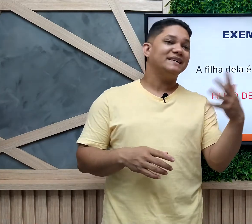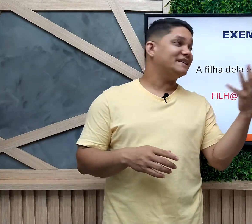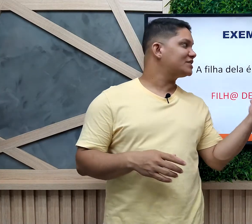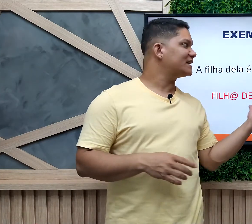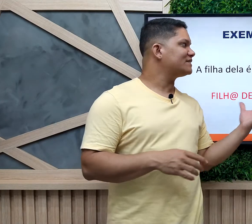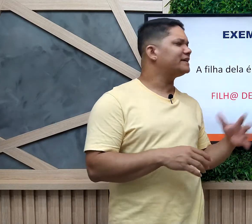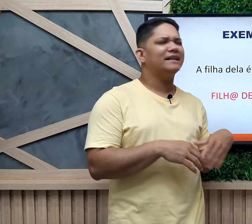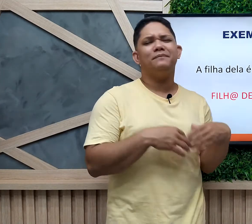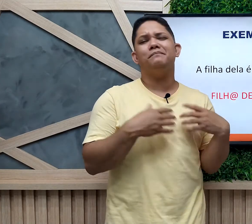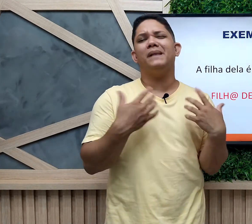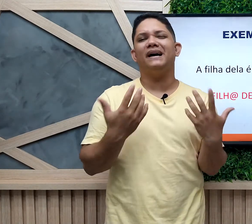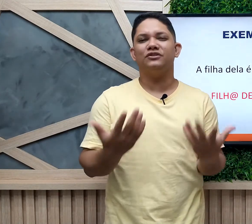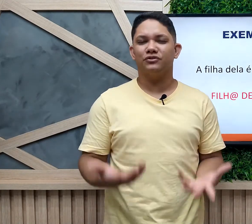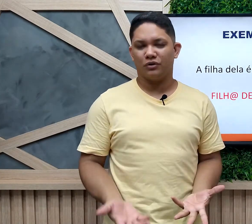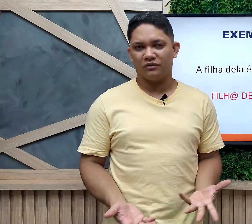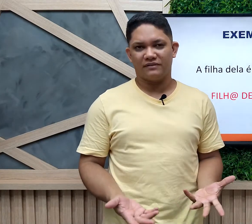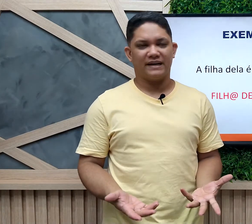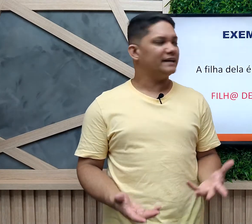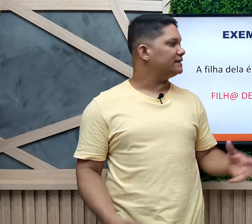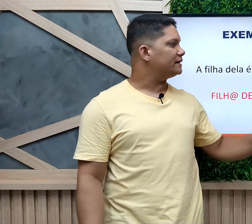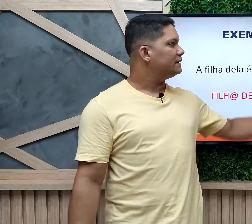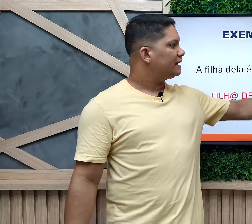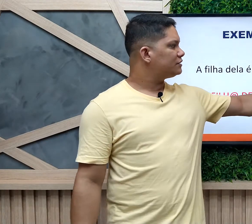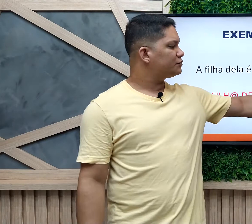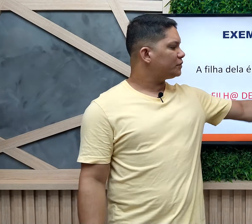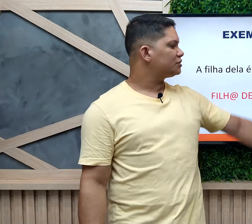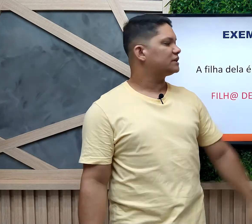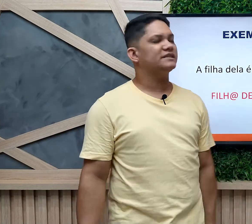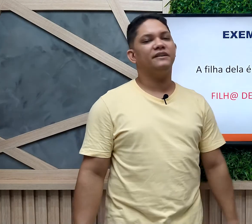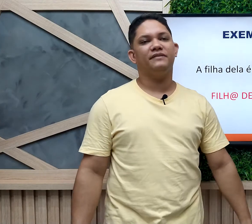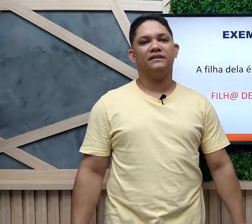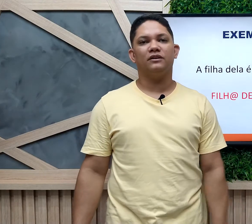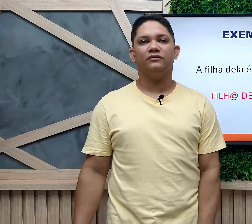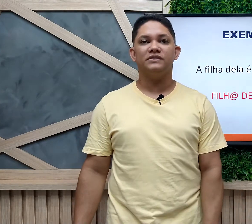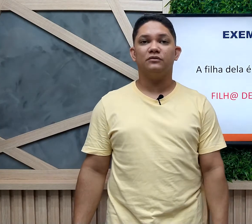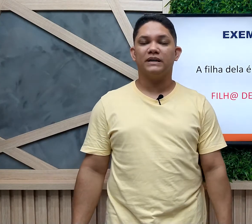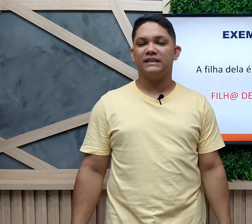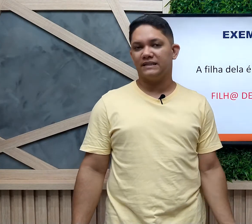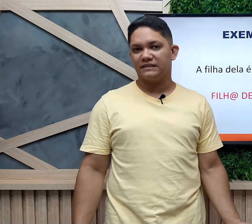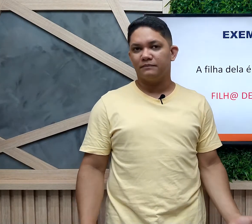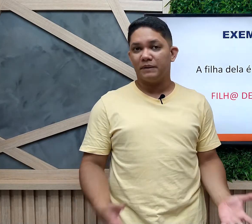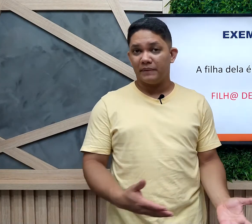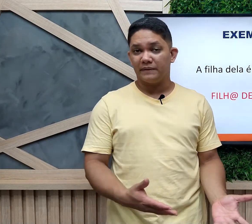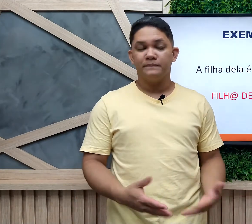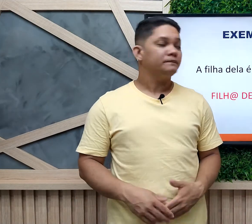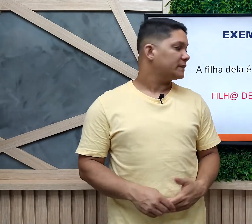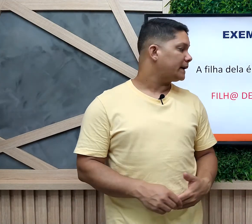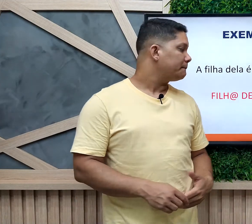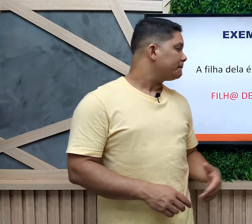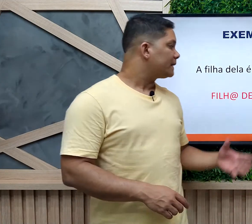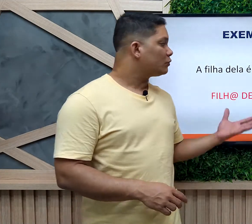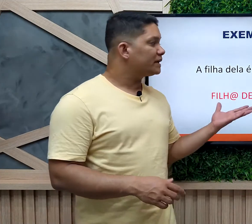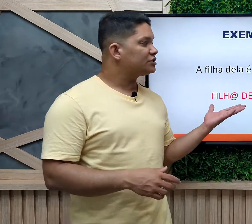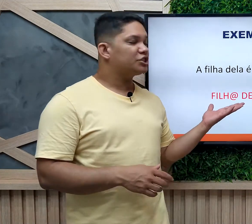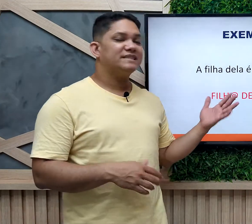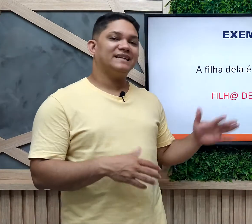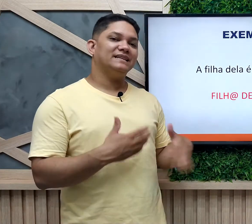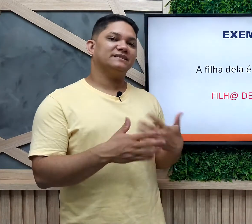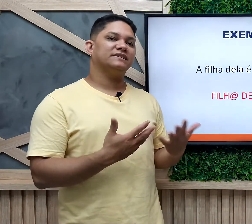neste caso aqui ela é mais nova ainda. A gente pode estar se referindo talvez a uma criança bebê, tá? Então como é que a gente sinaliza essa